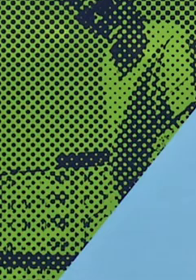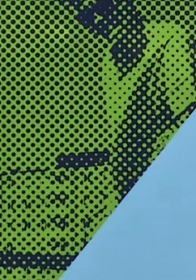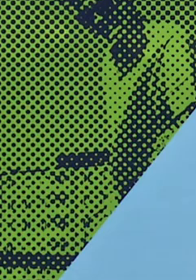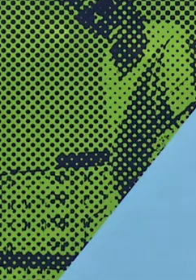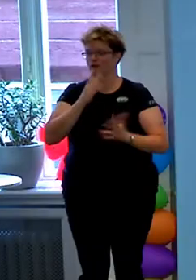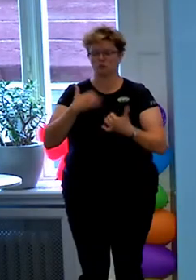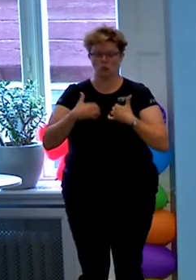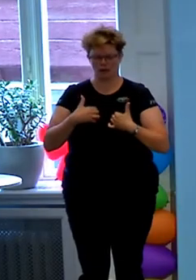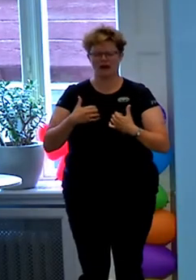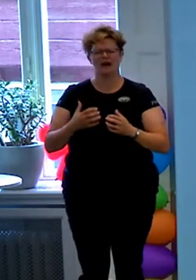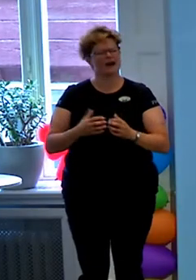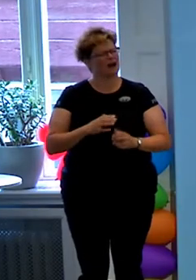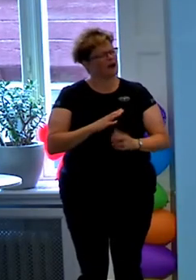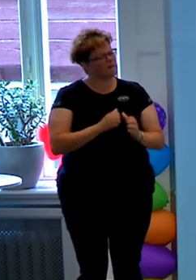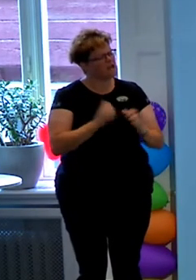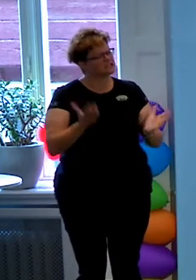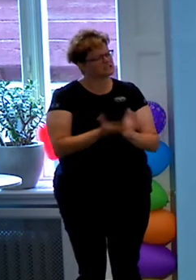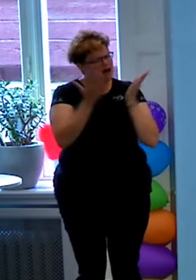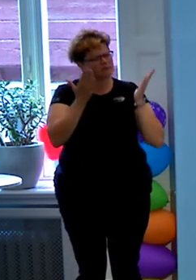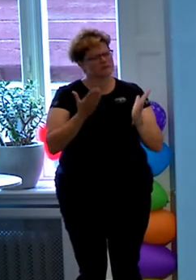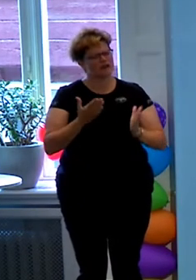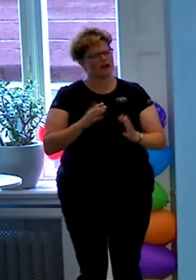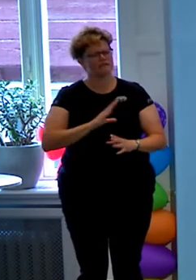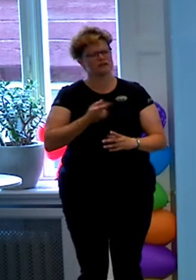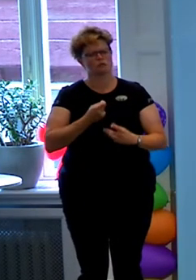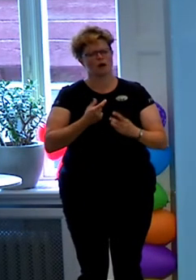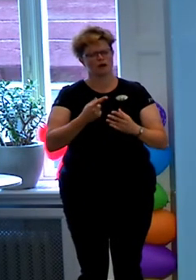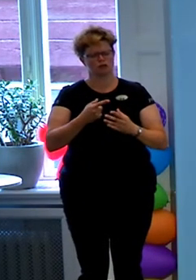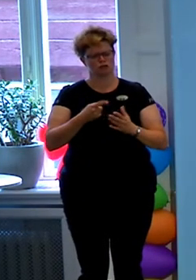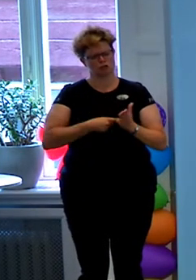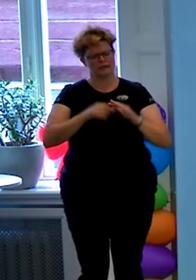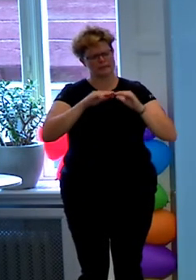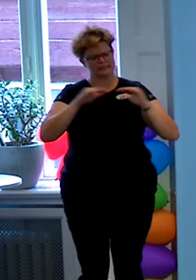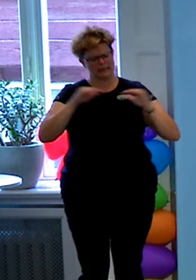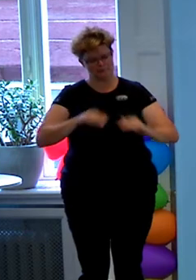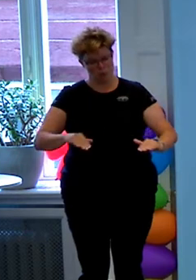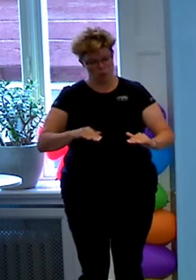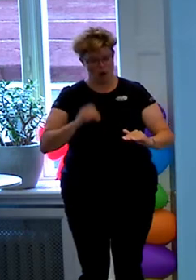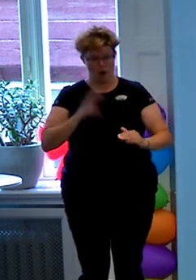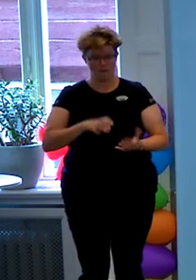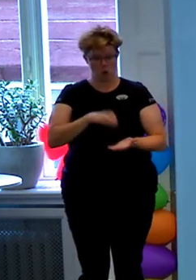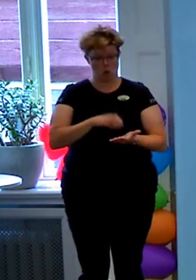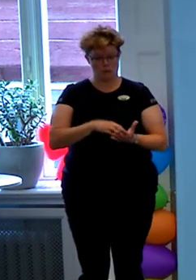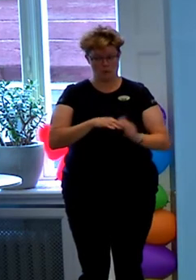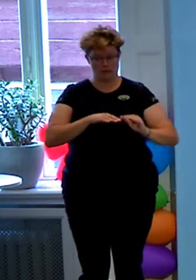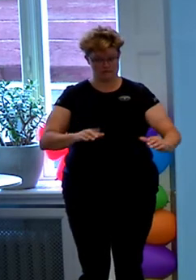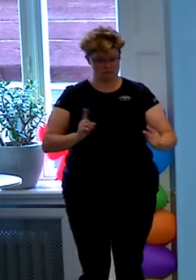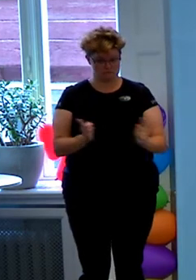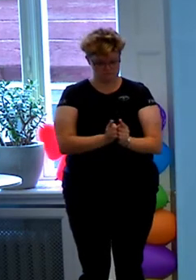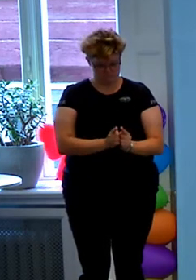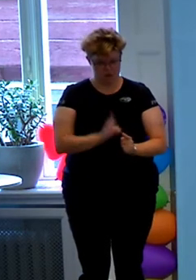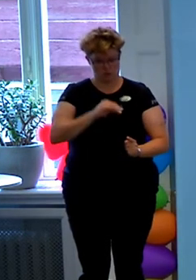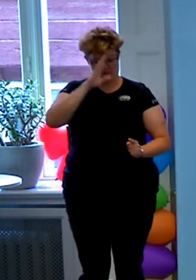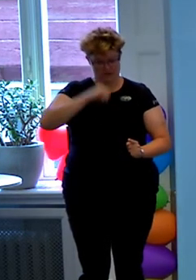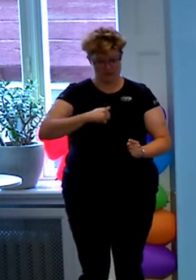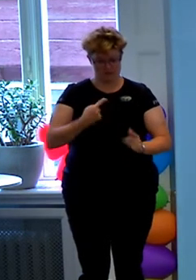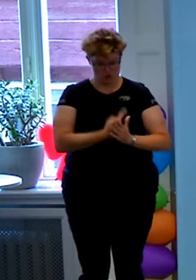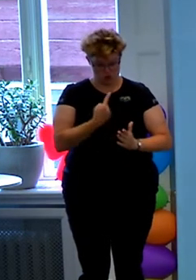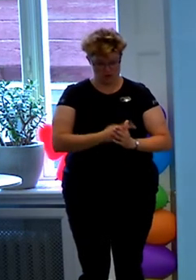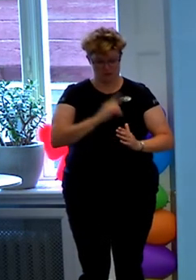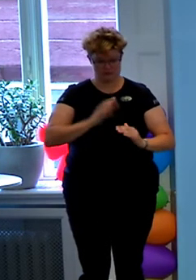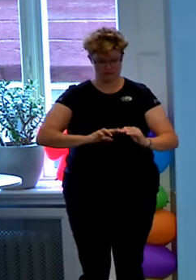oroa sig. Men samtidigt, så det finns ju ändå någon form av nivåer i detta här. För om man träffas på en kommunal nivå, då vet man vad det är för sig. Men